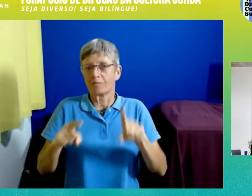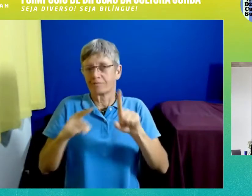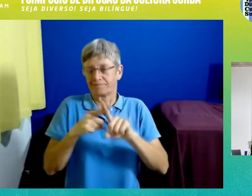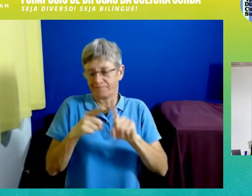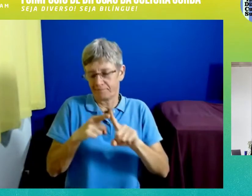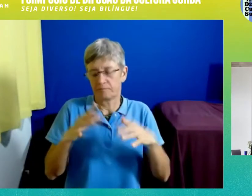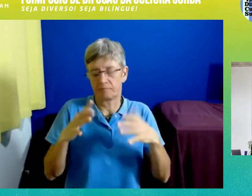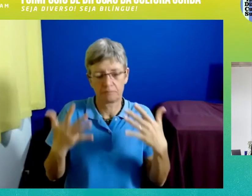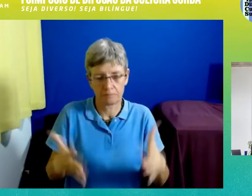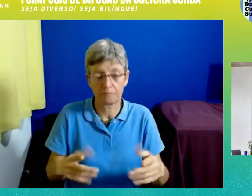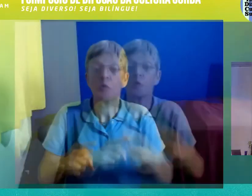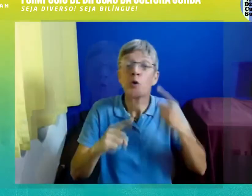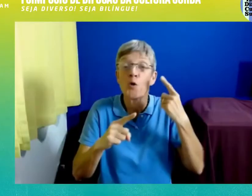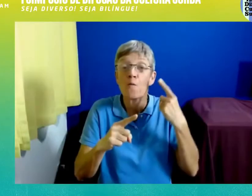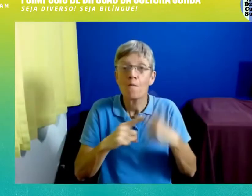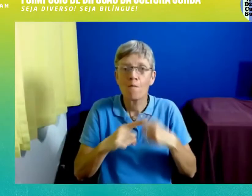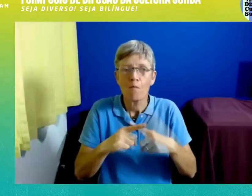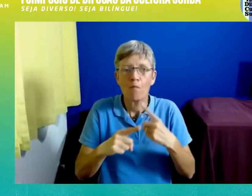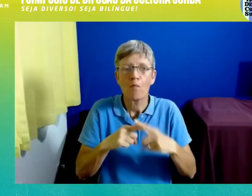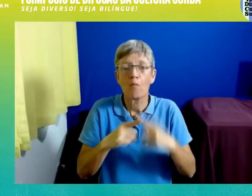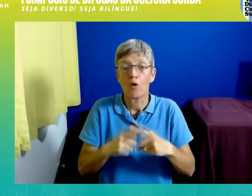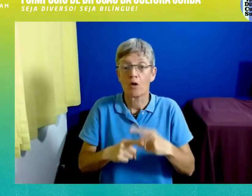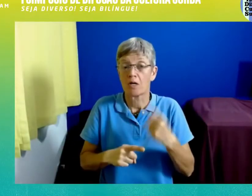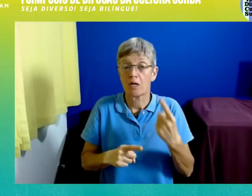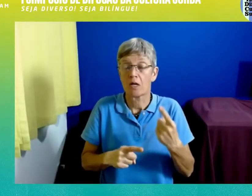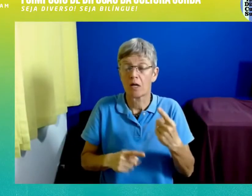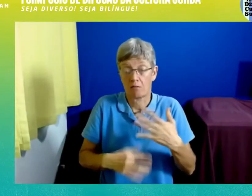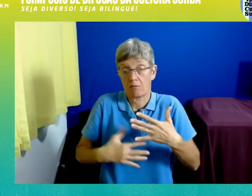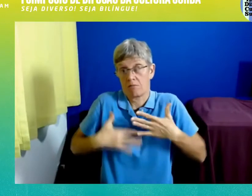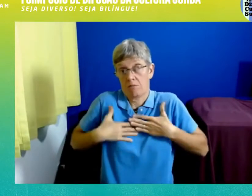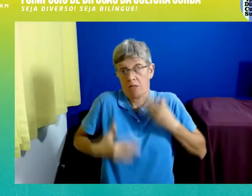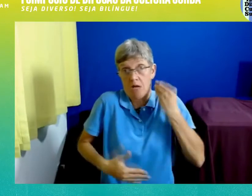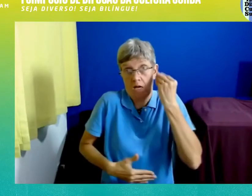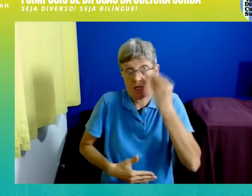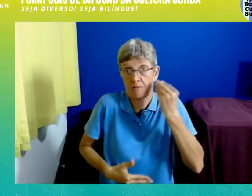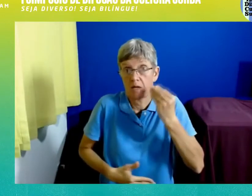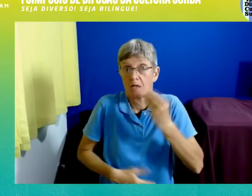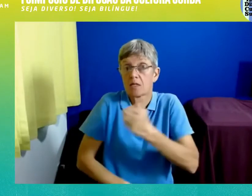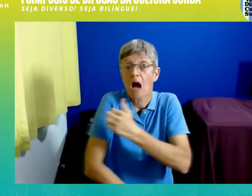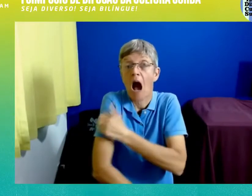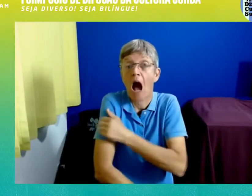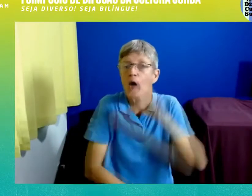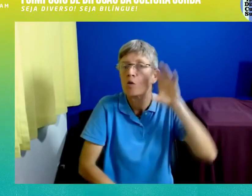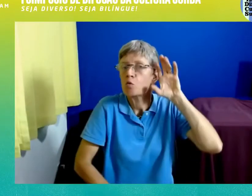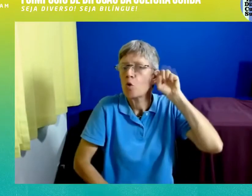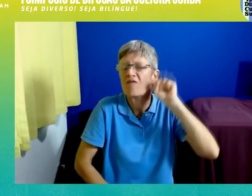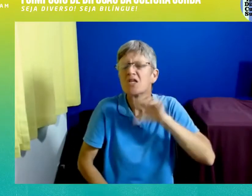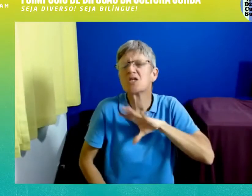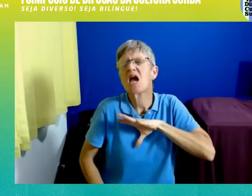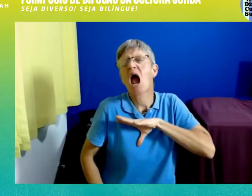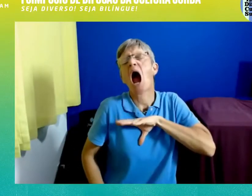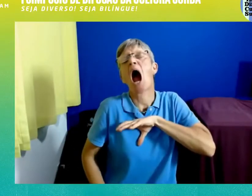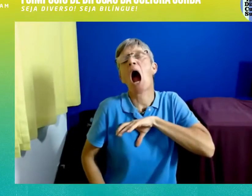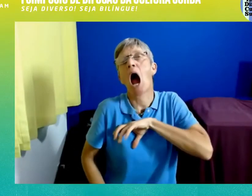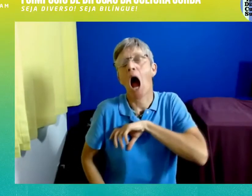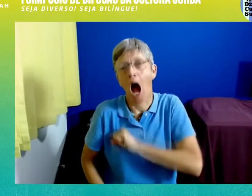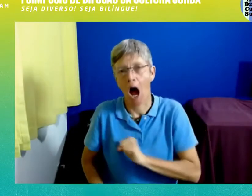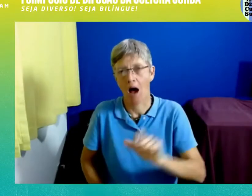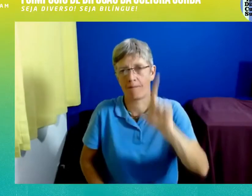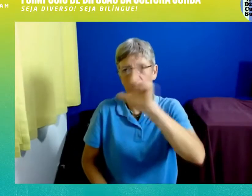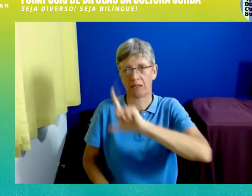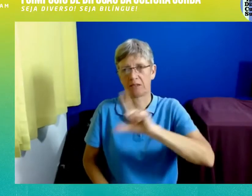Sim, pode, com certeza. É muito rico esse tipo de. Na minha experiência